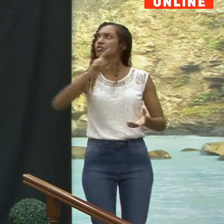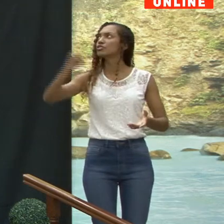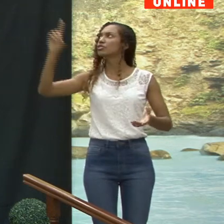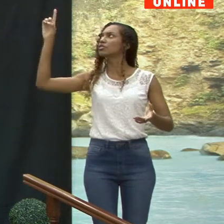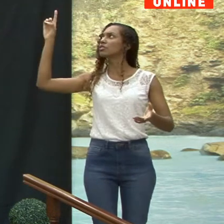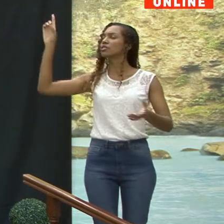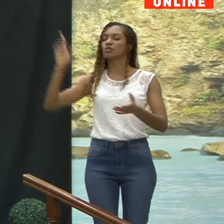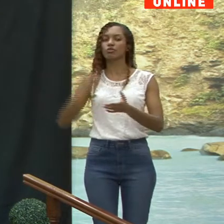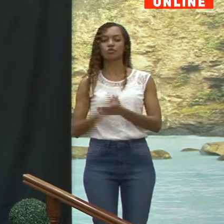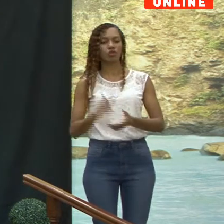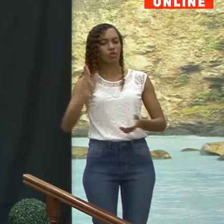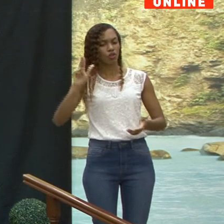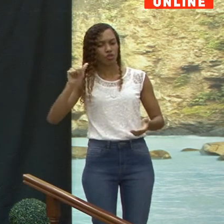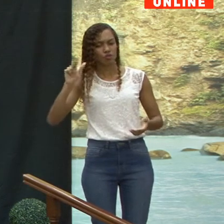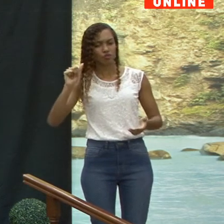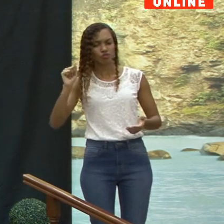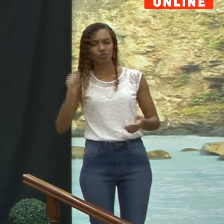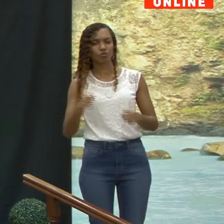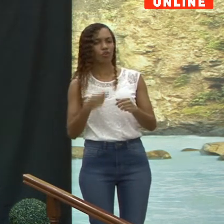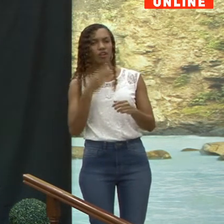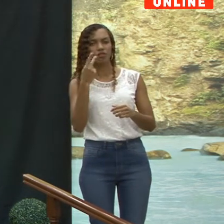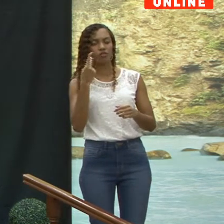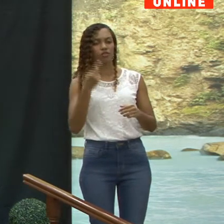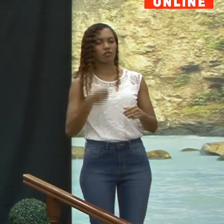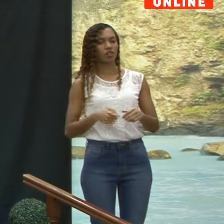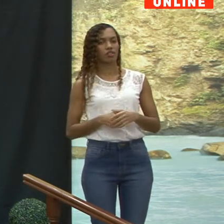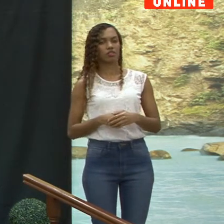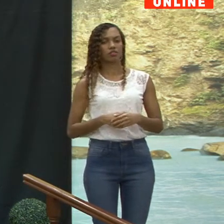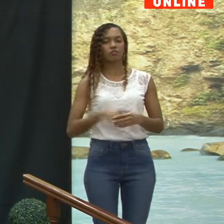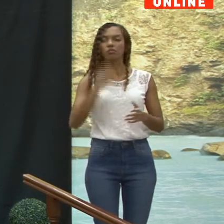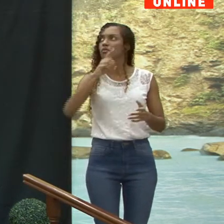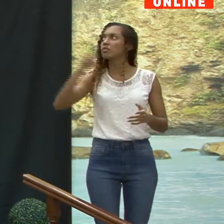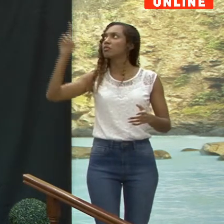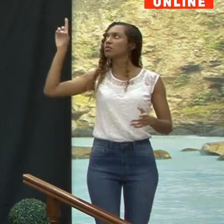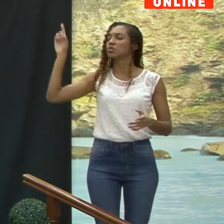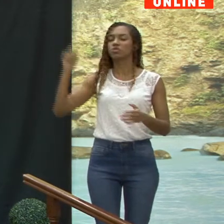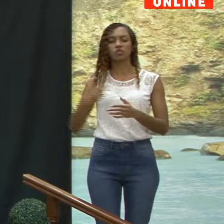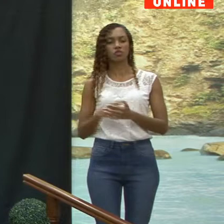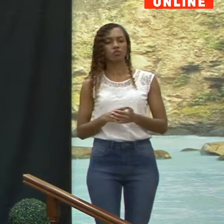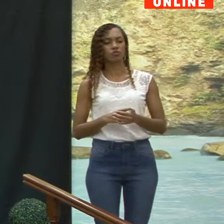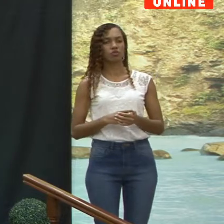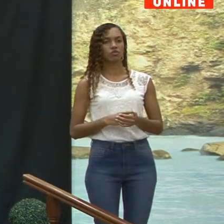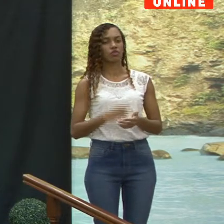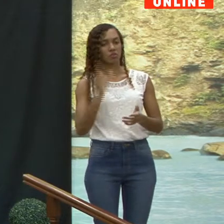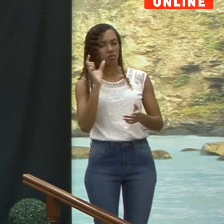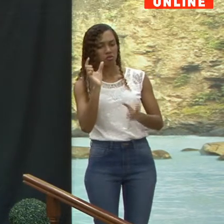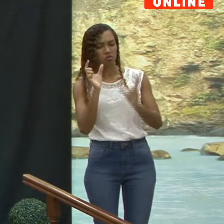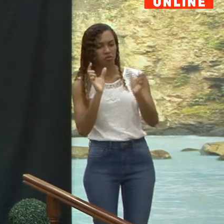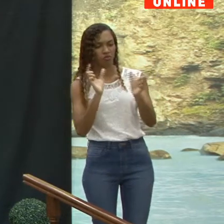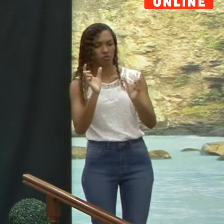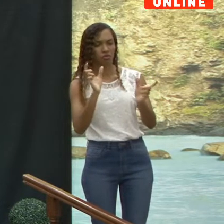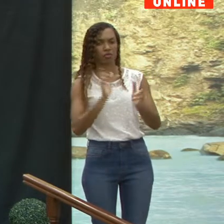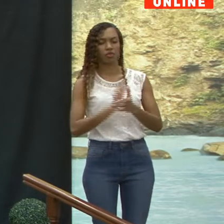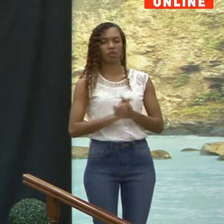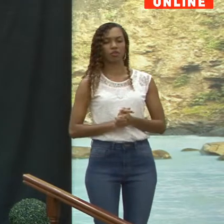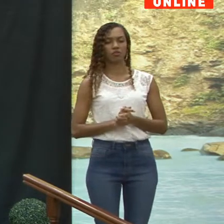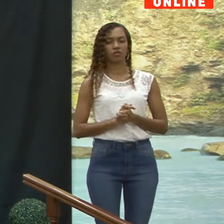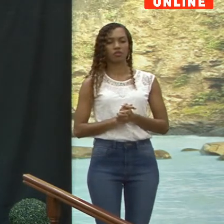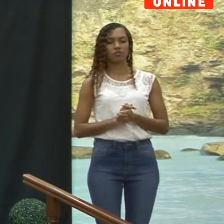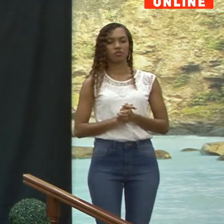última vez. Jamais faça isso, porque é até uma maneira ofensiva de falar com Deus. Pela última